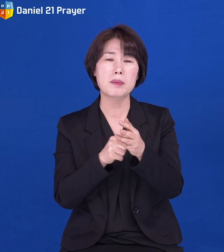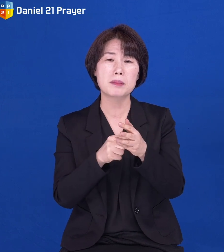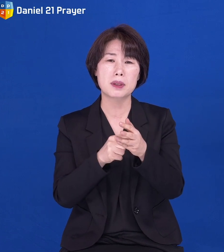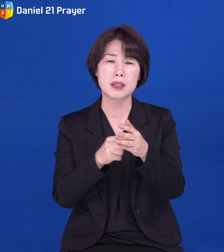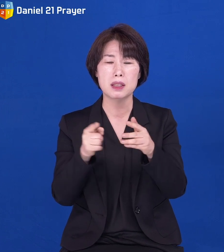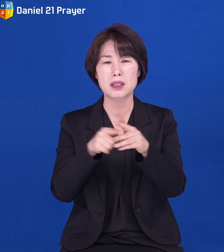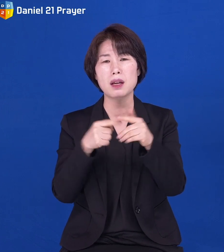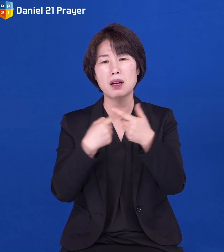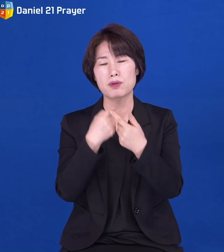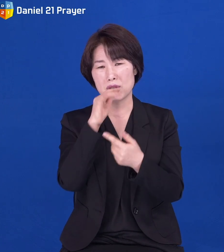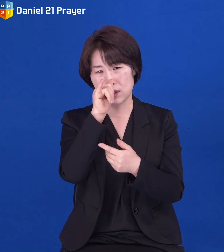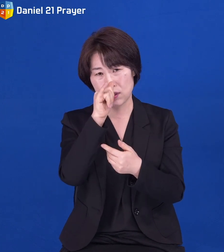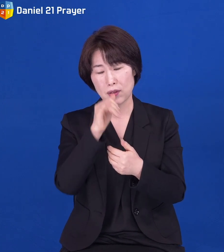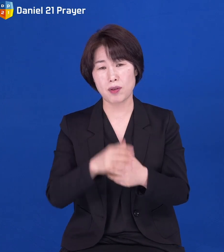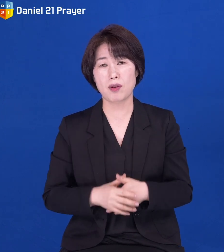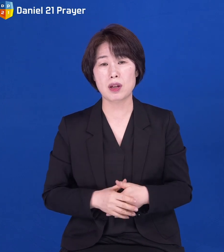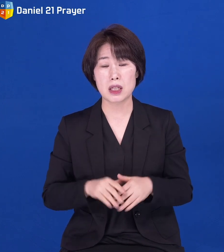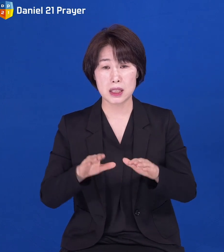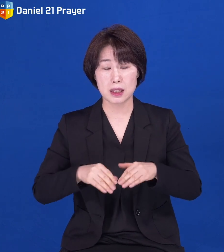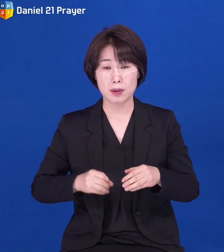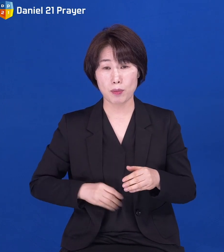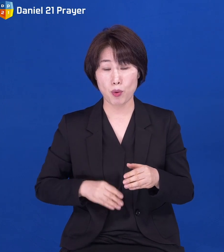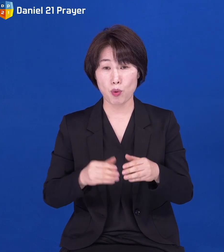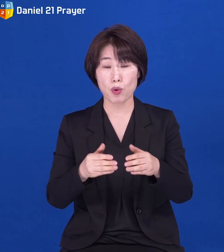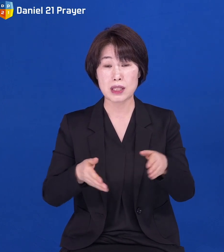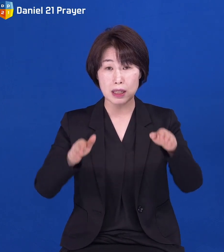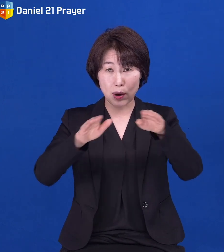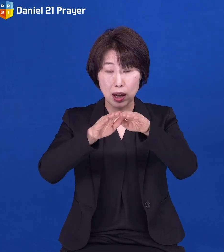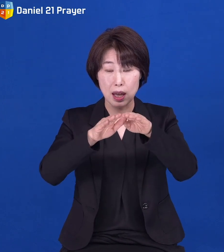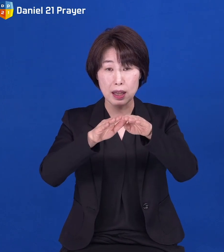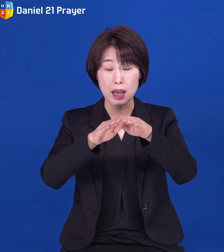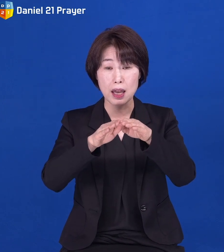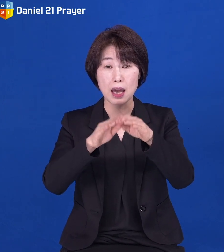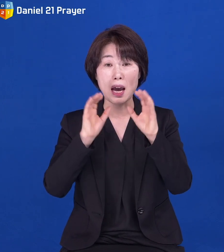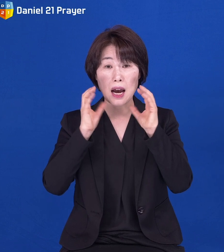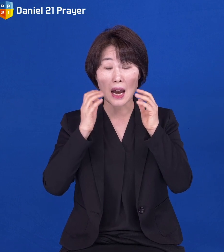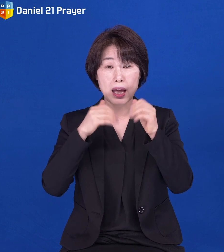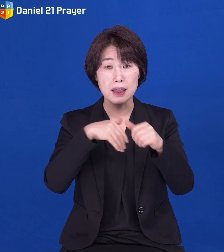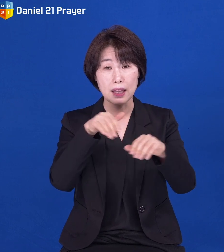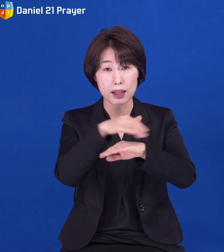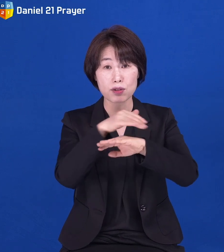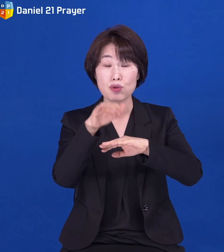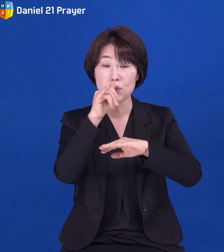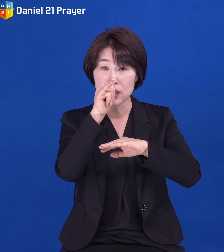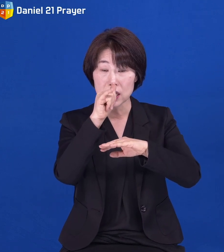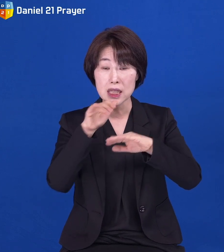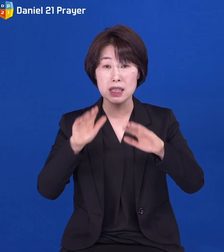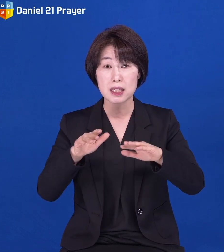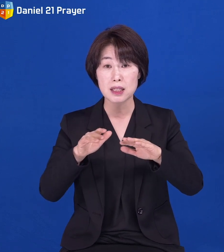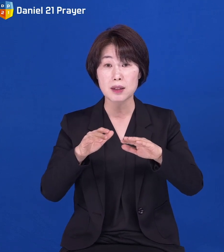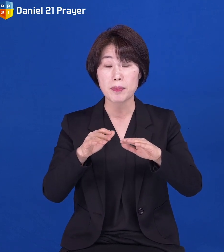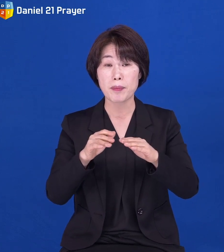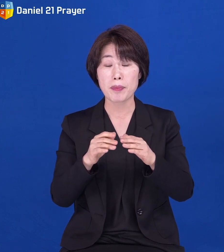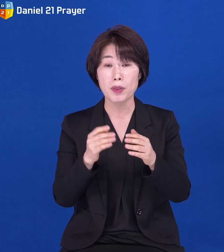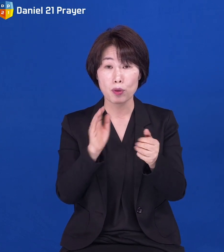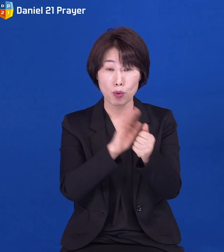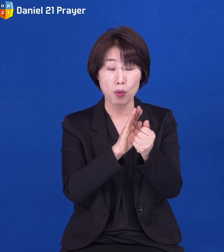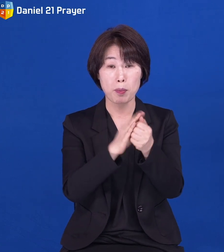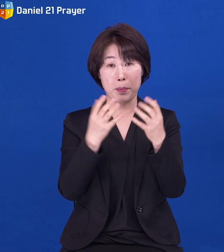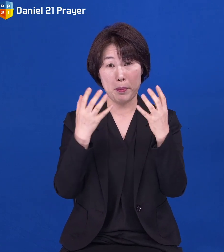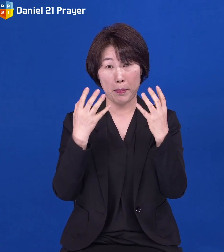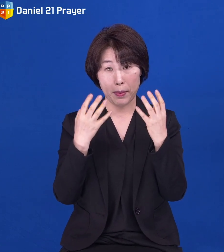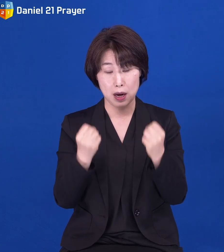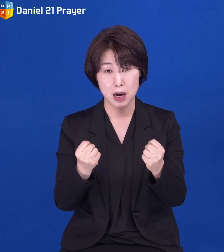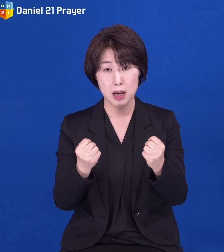굉장히 좋아져서 다닐 수 있는 아이들이 굉장히 많은데, 그러니까 좀 혜택이 좀 그래도 좋아져서 선생님들도 라이드 해주신 선생님도 이제 그